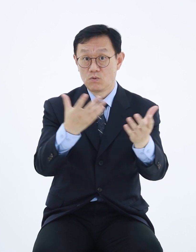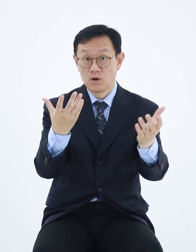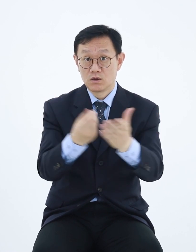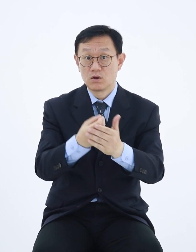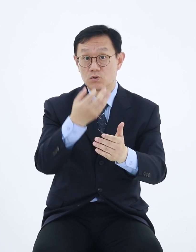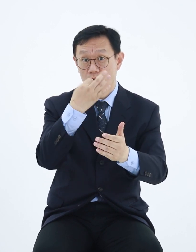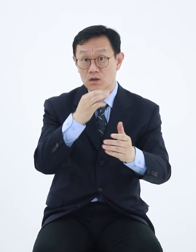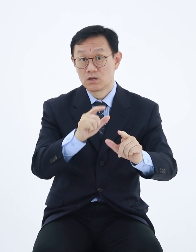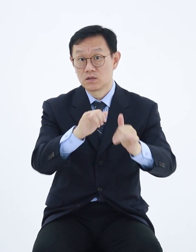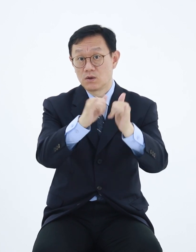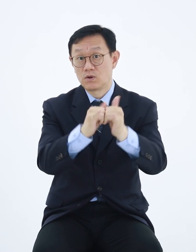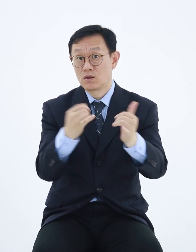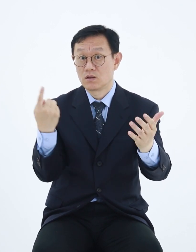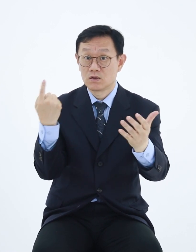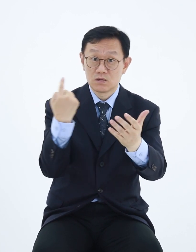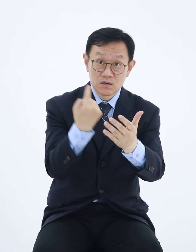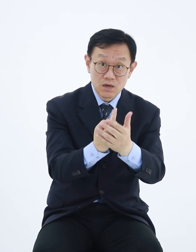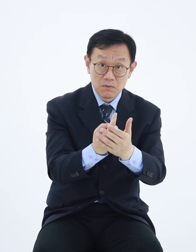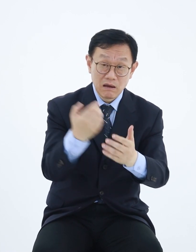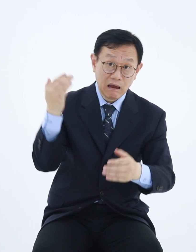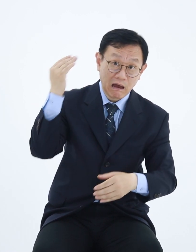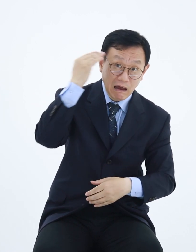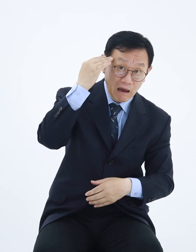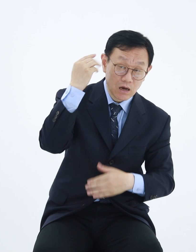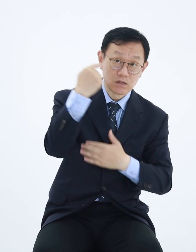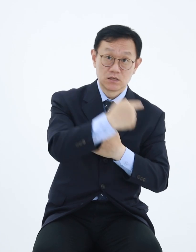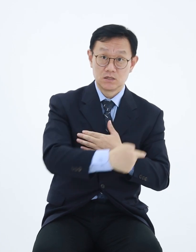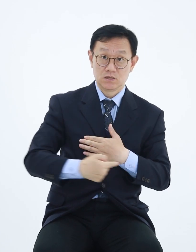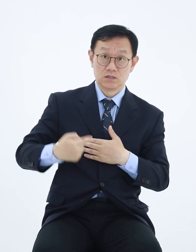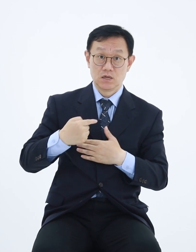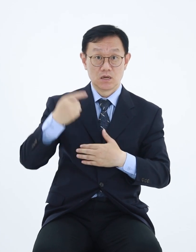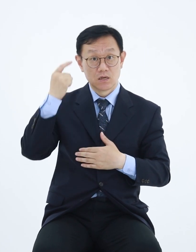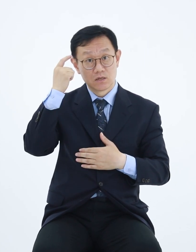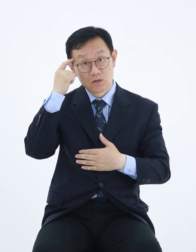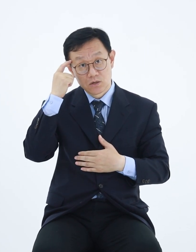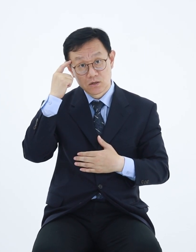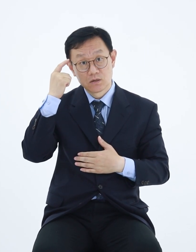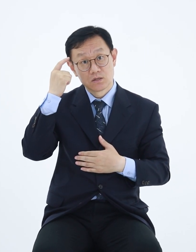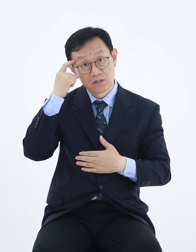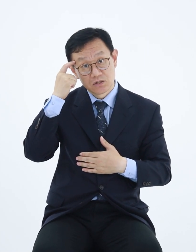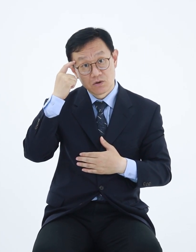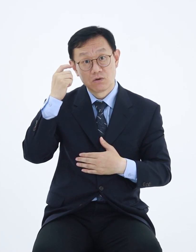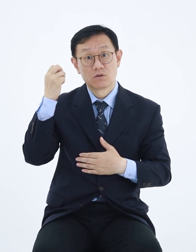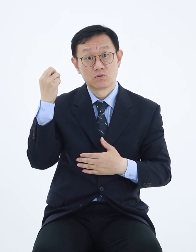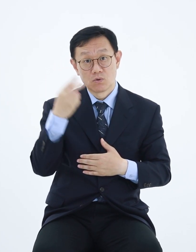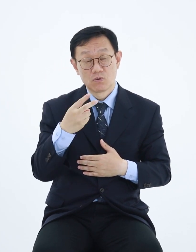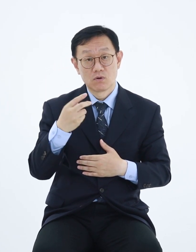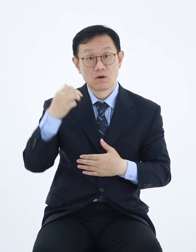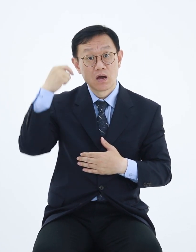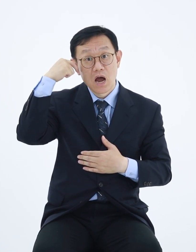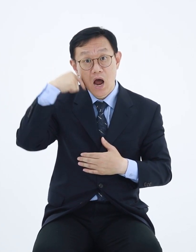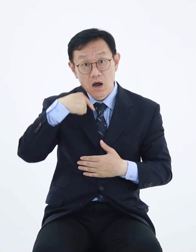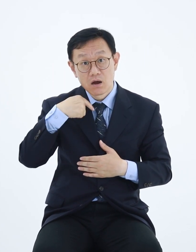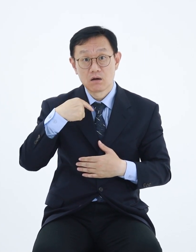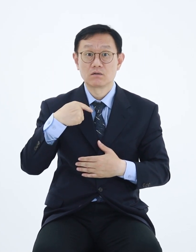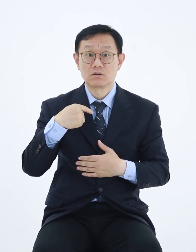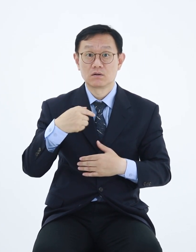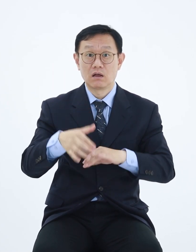사회 참여를 저해하는 장기간의 신체적, 정신적, 지적 또는 감각적인 손상을 가진